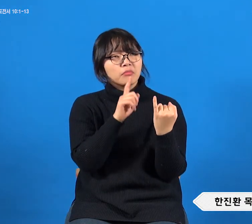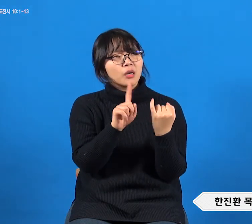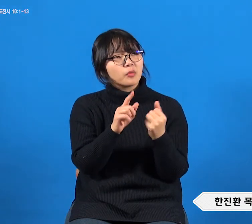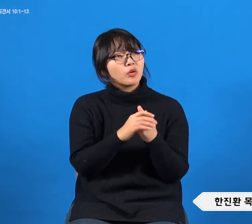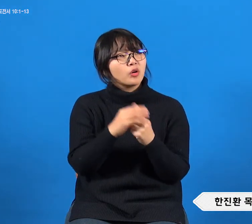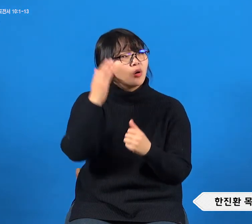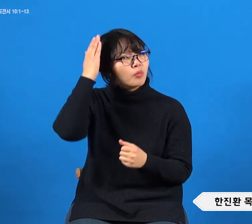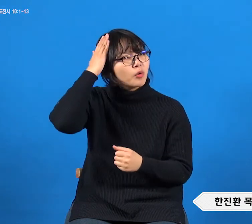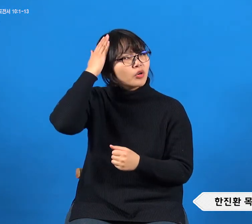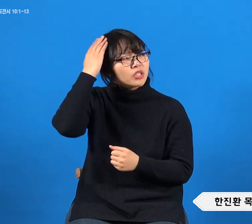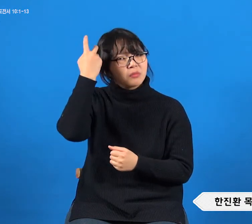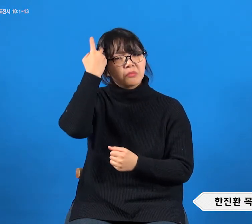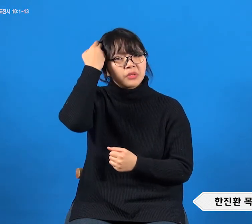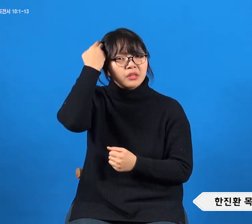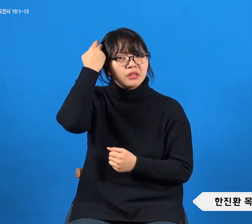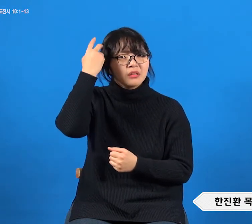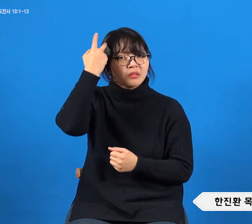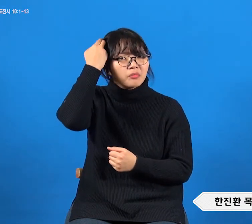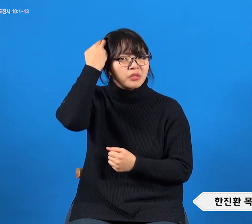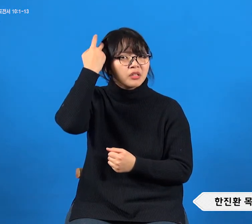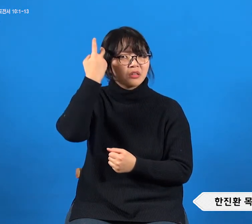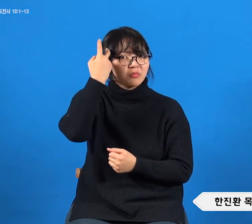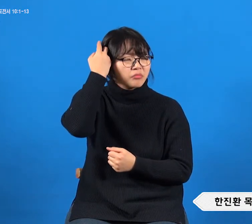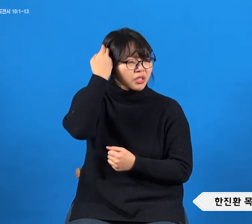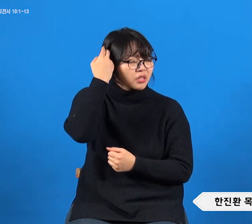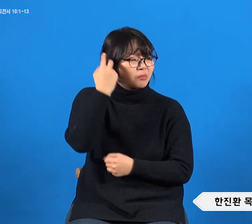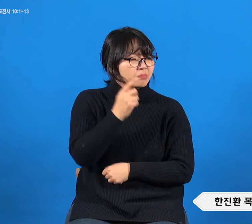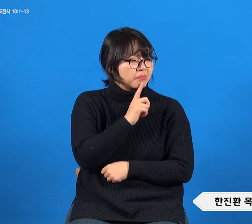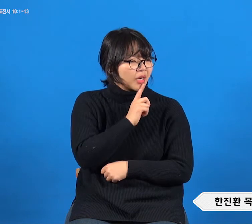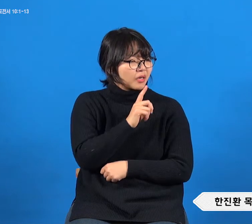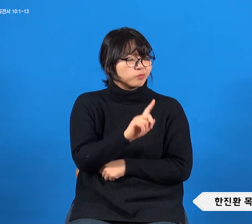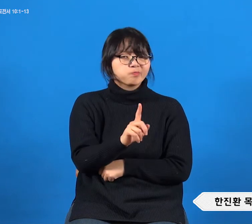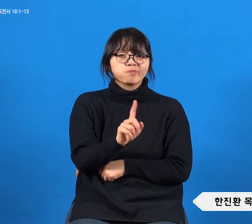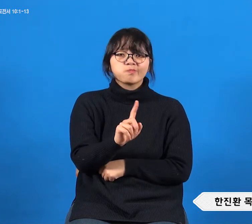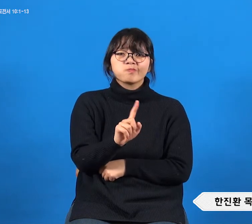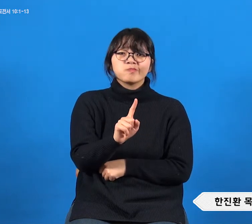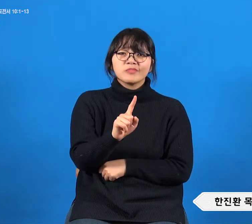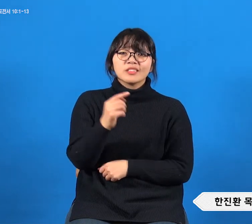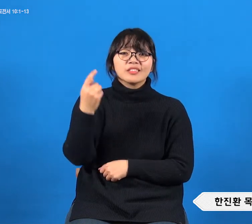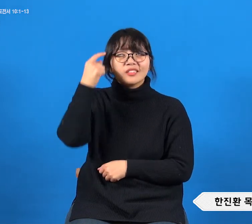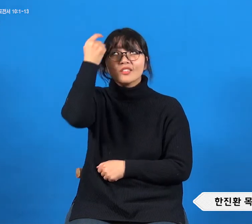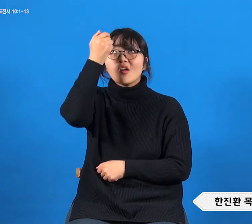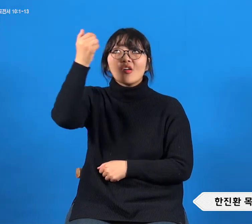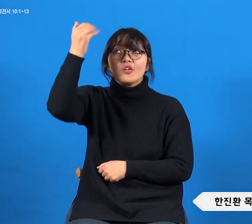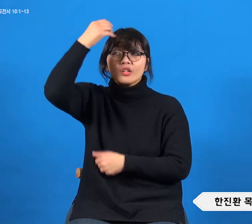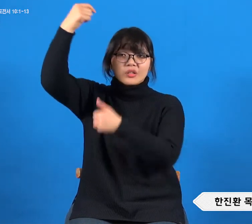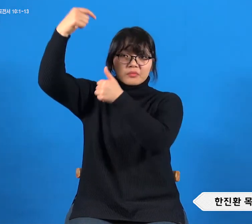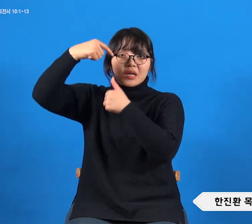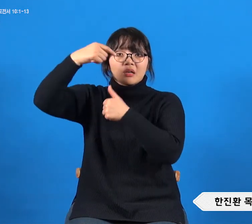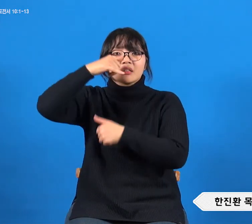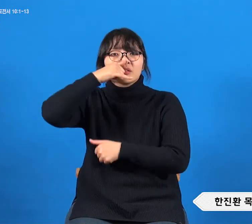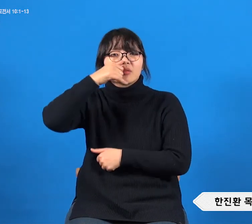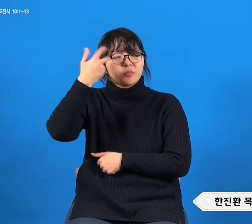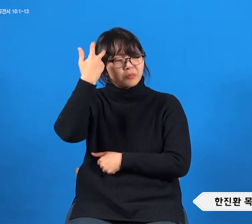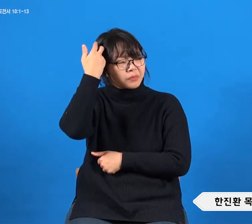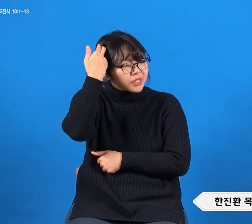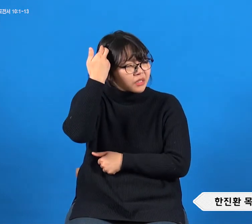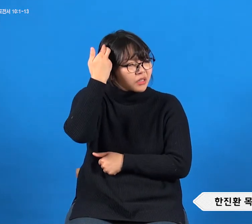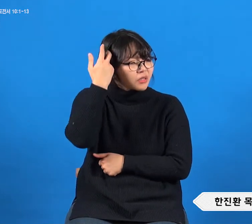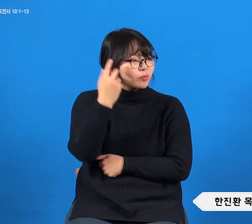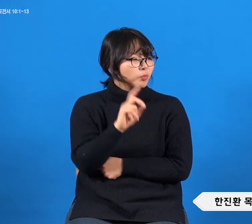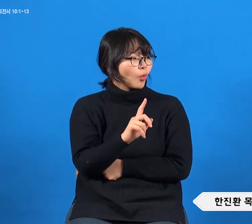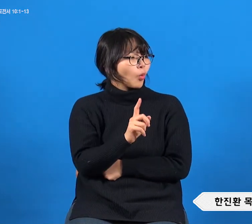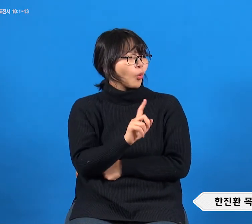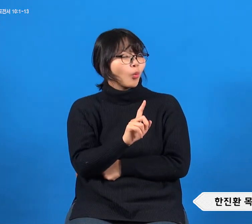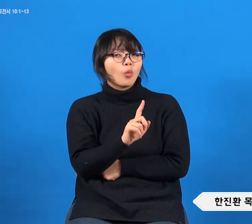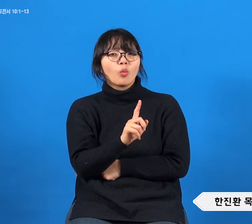하는 음성이 들리는 것 같습니다. 성령께서 지적을 해주시는 것입니다. 머리핀, 좀